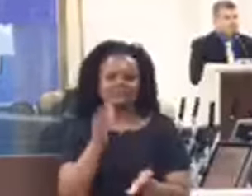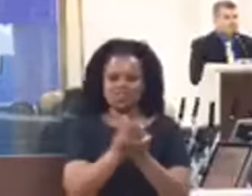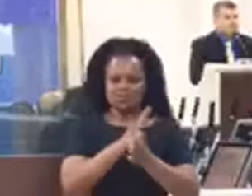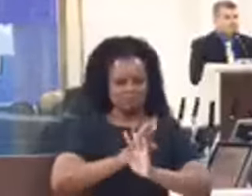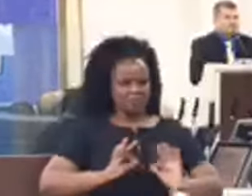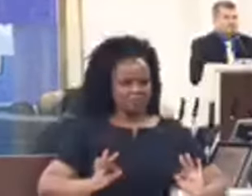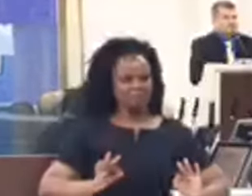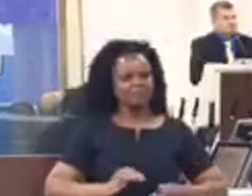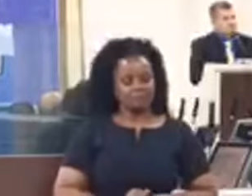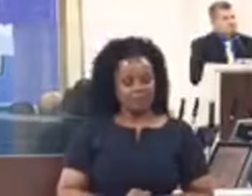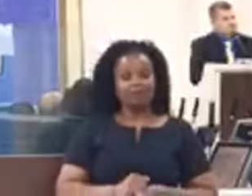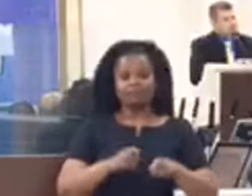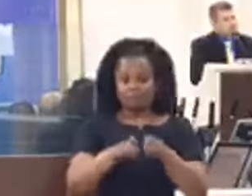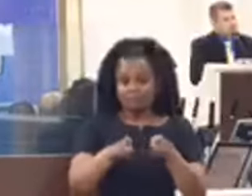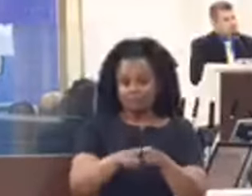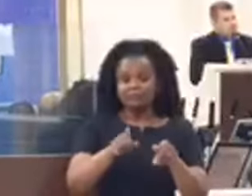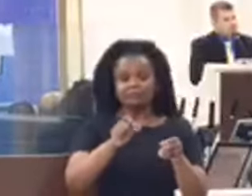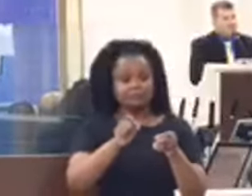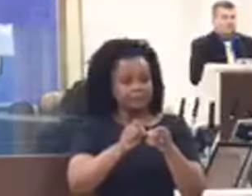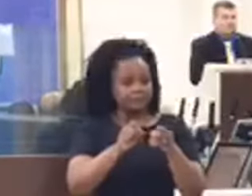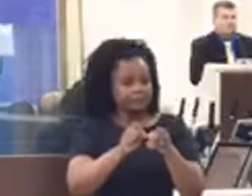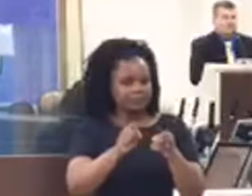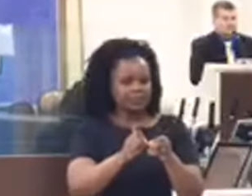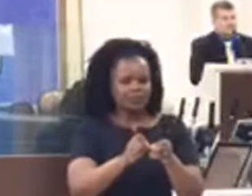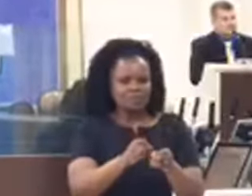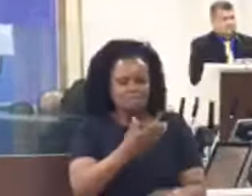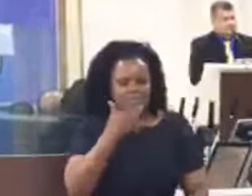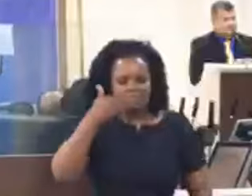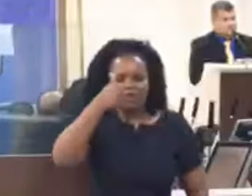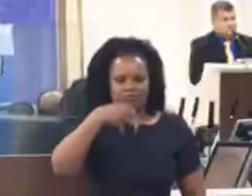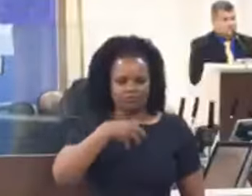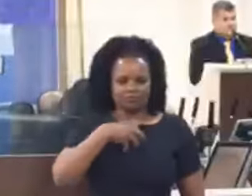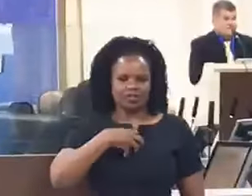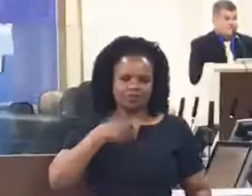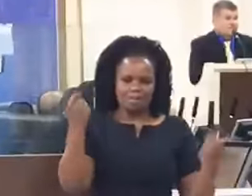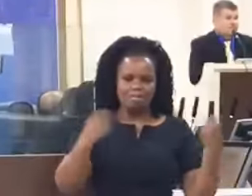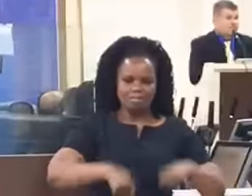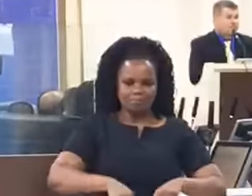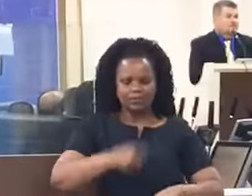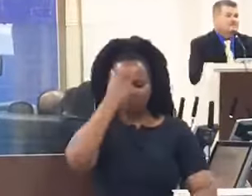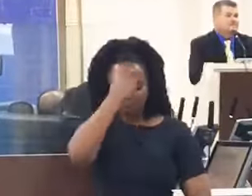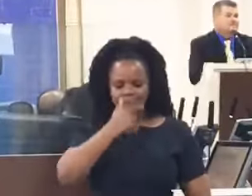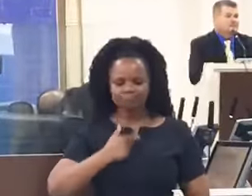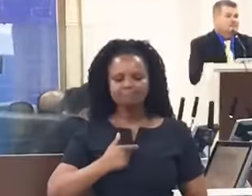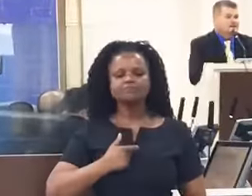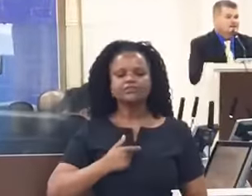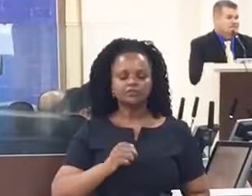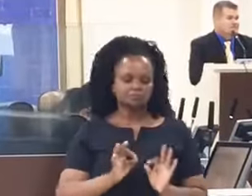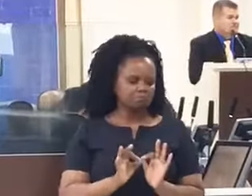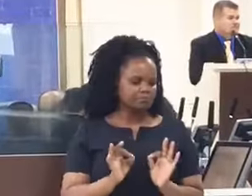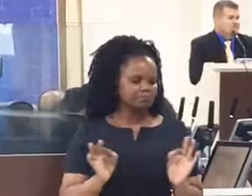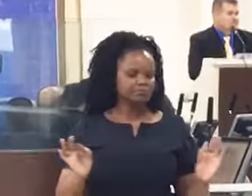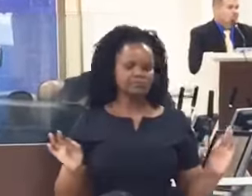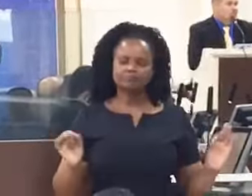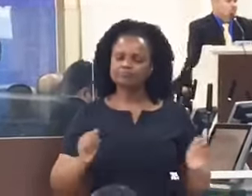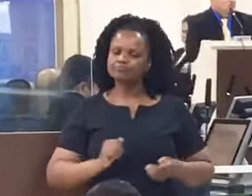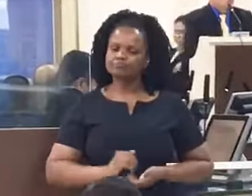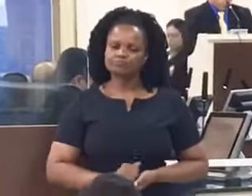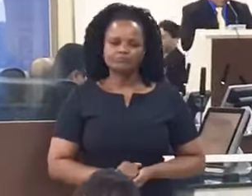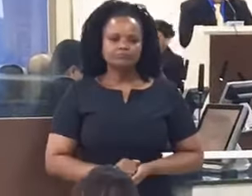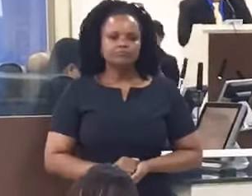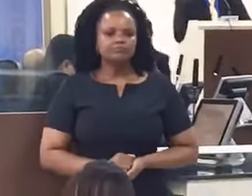né? E fazendo da melhor forma possível, com muita simplicidade,